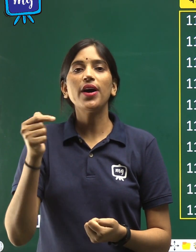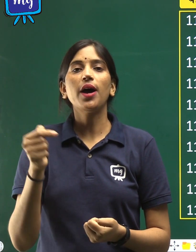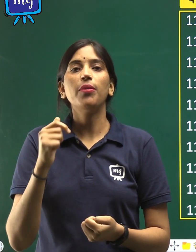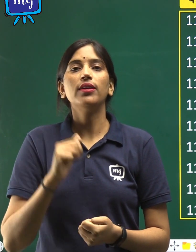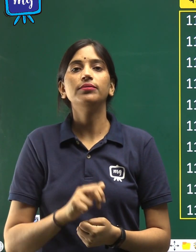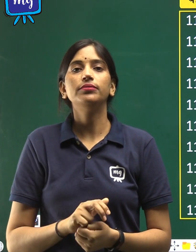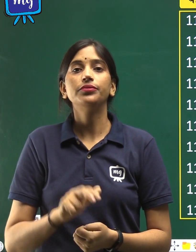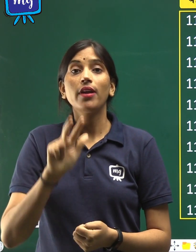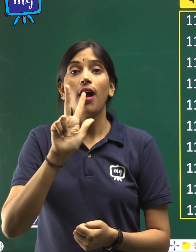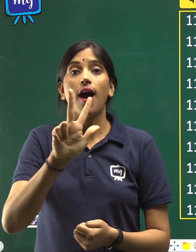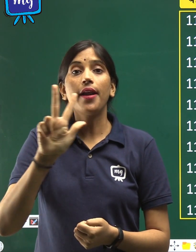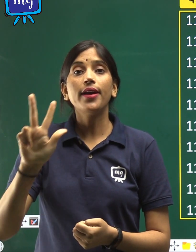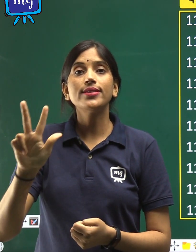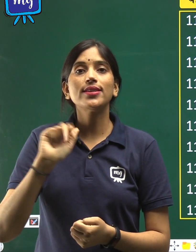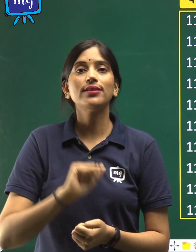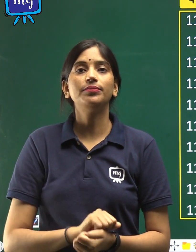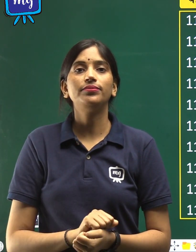बराबर 88।